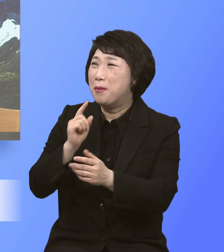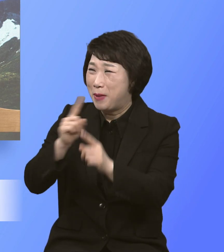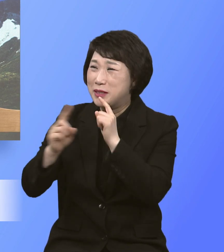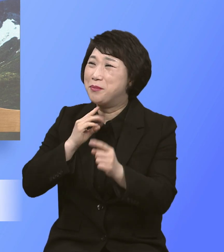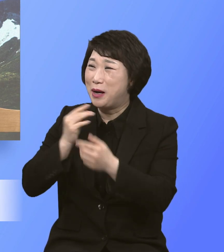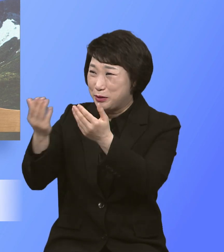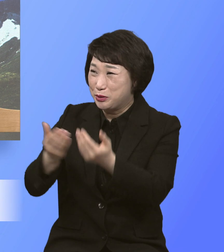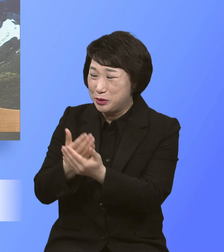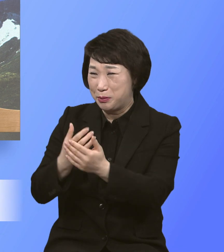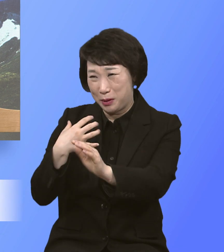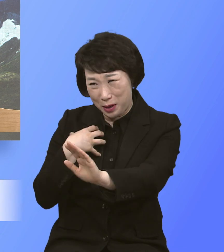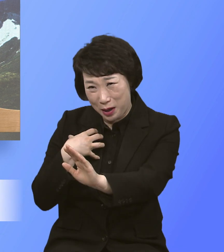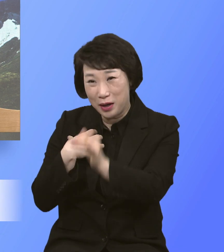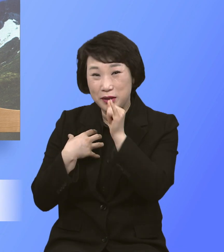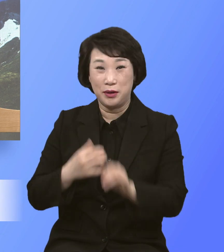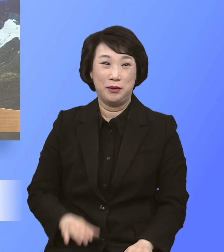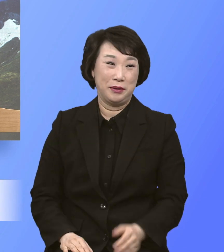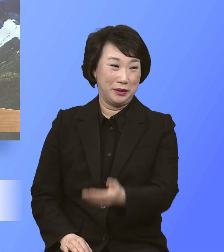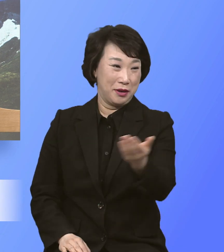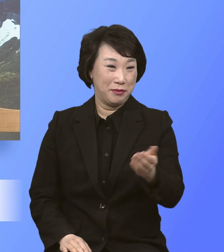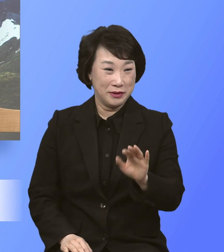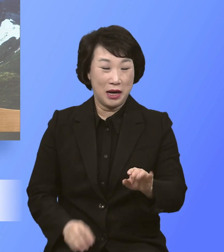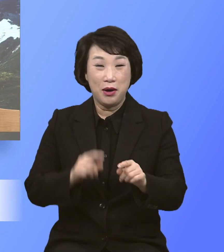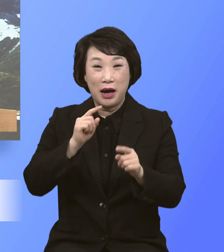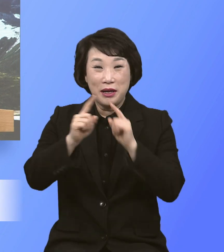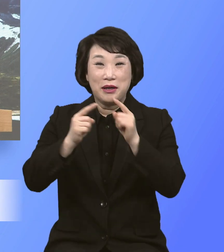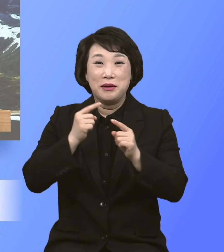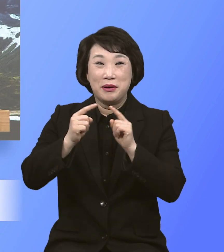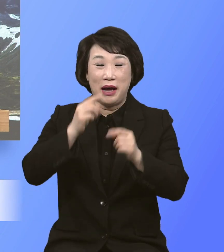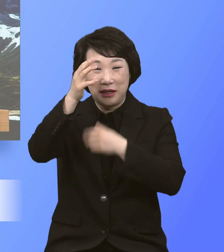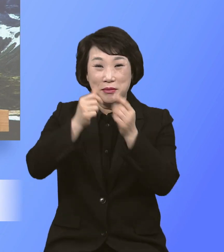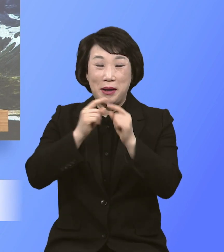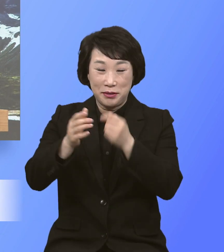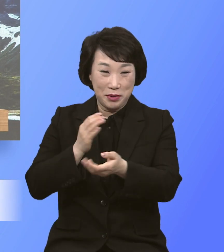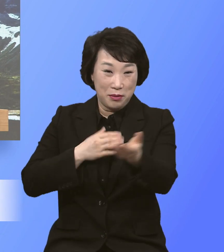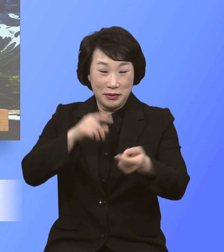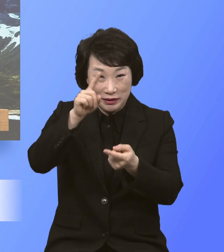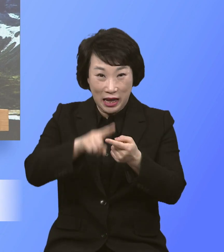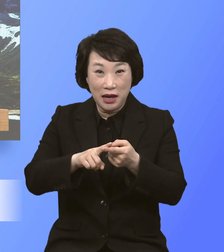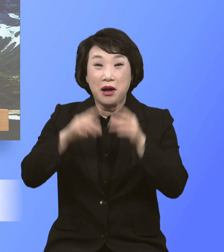하시옵소서. 오늘 말씀이 그렇게 들려지기를 주님의 이름으로